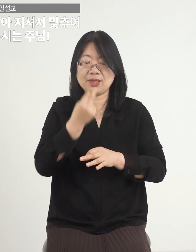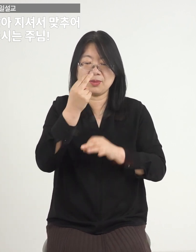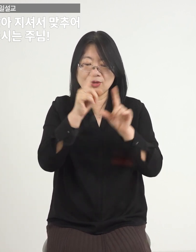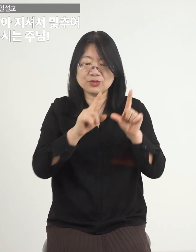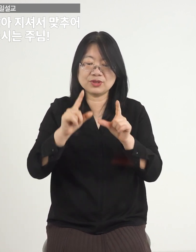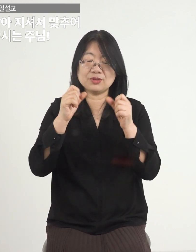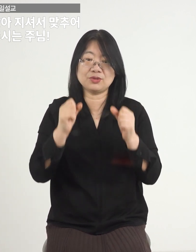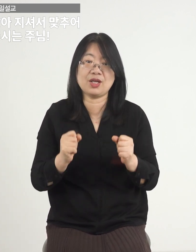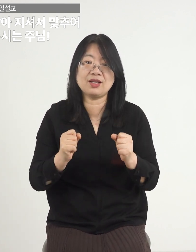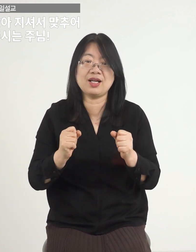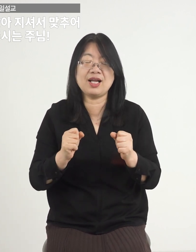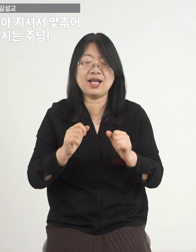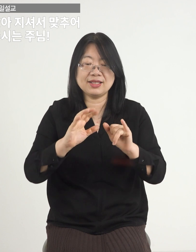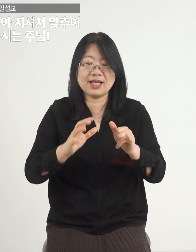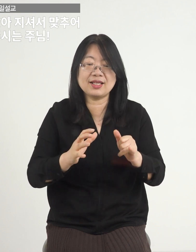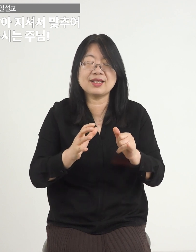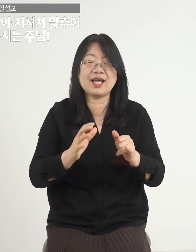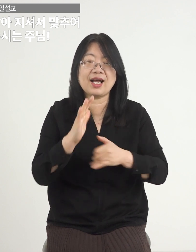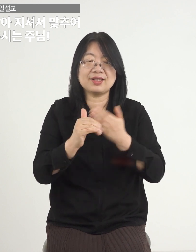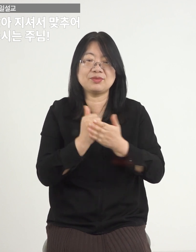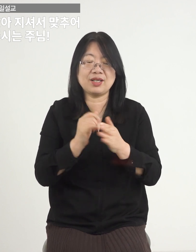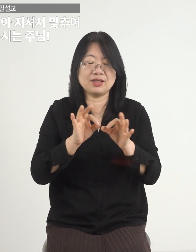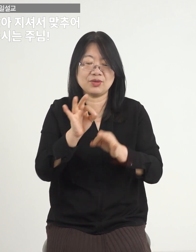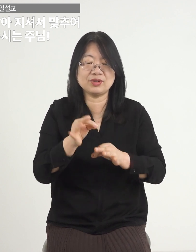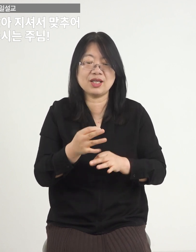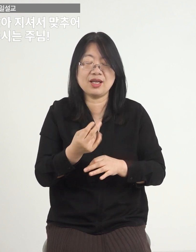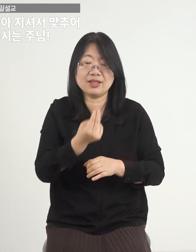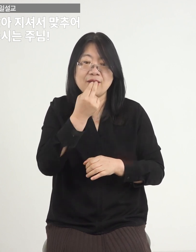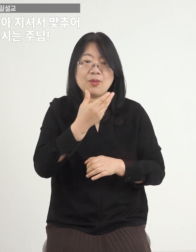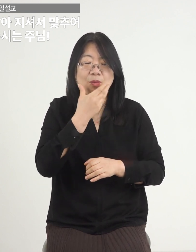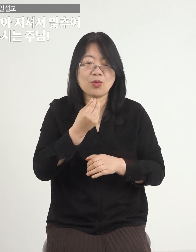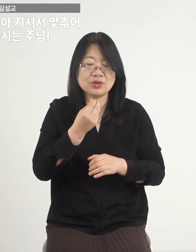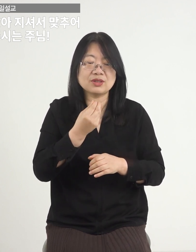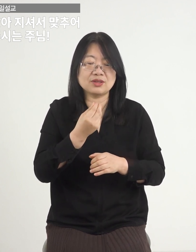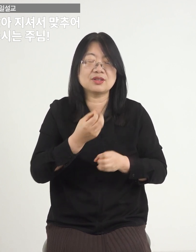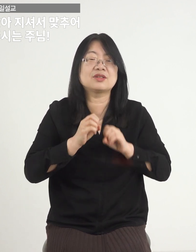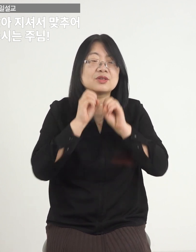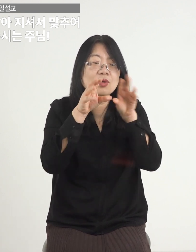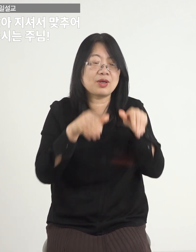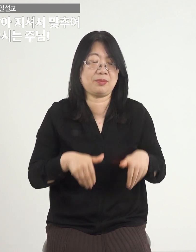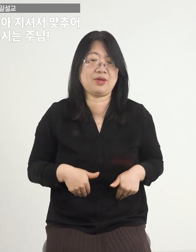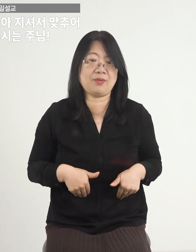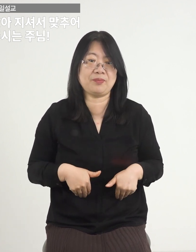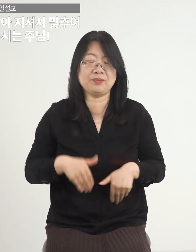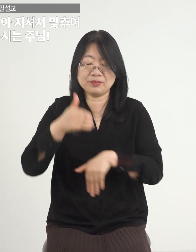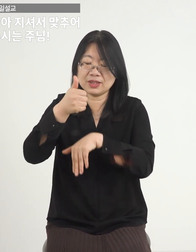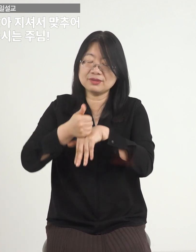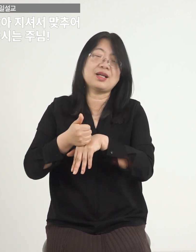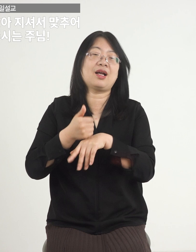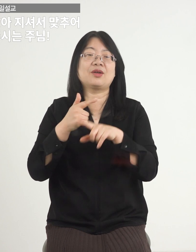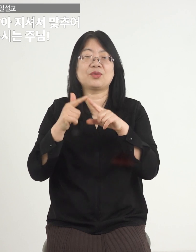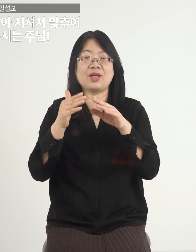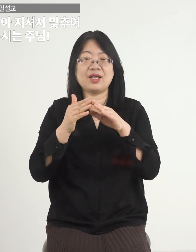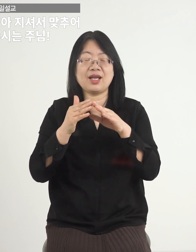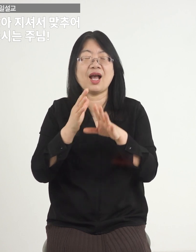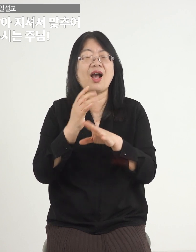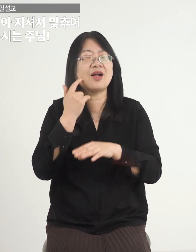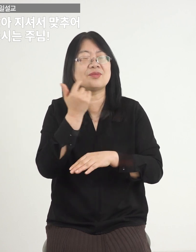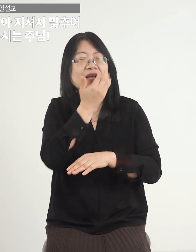땅에 하나님의 영생의 복을 흘러가게 해야 됩니다. 마지막, 교회는 언제